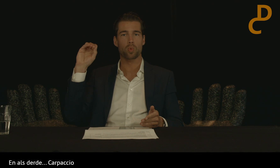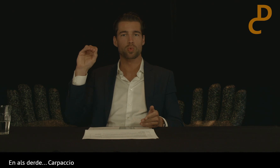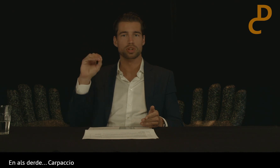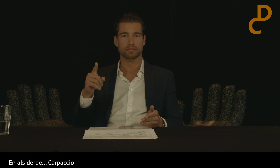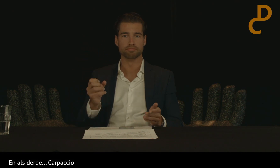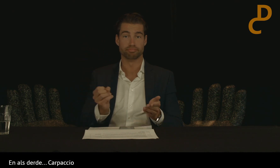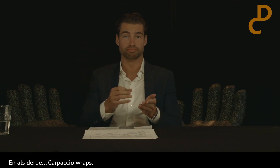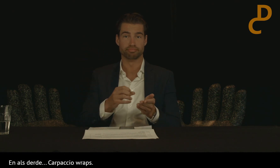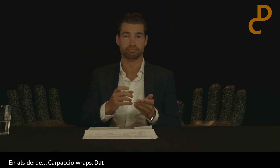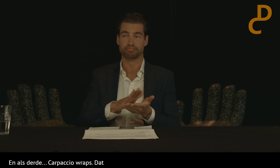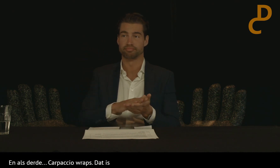met carpaccio erin.